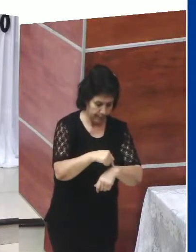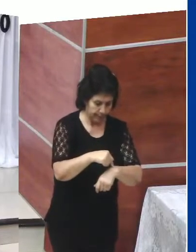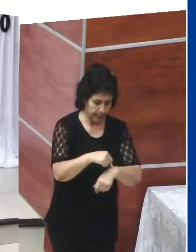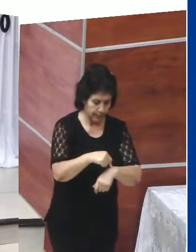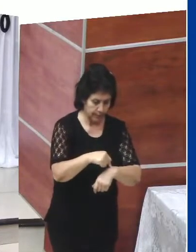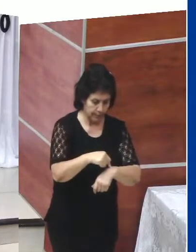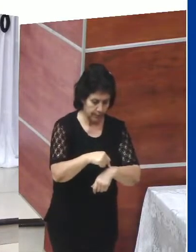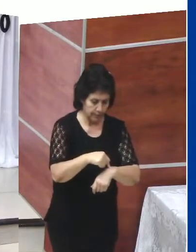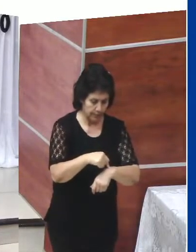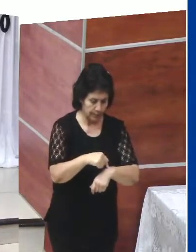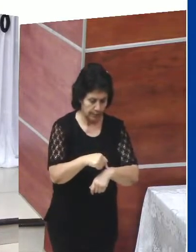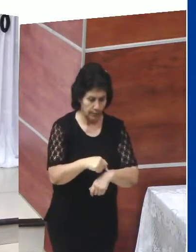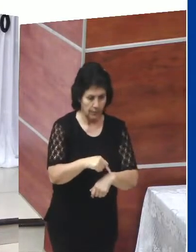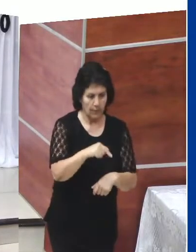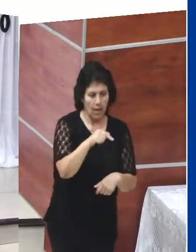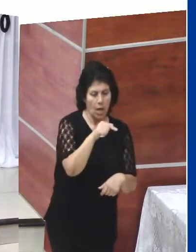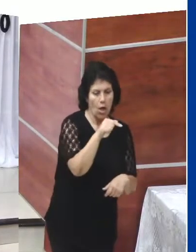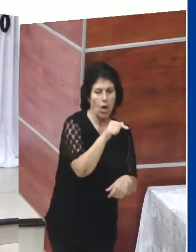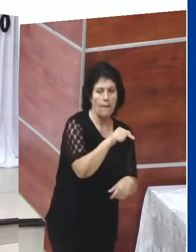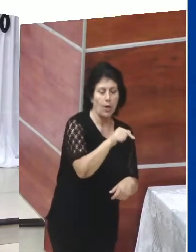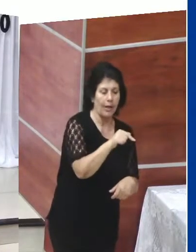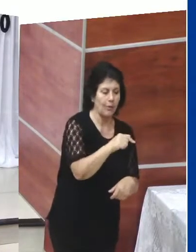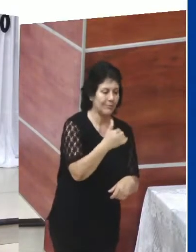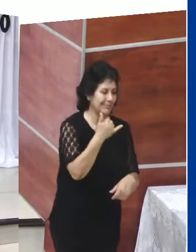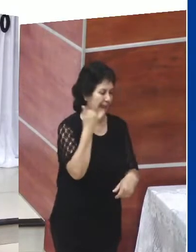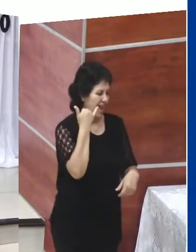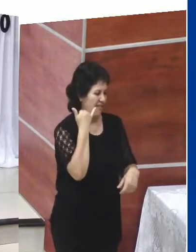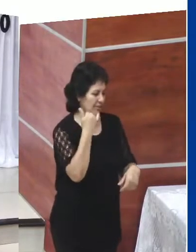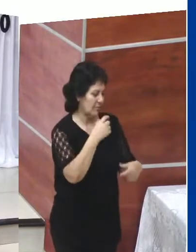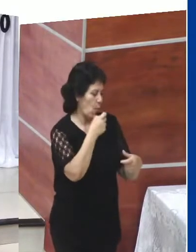entre lo que le dedica a este dispositivo